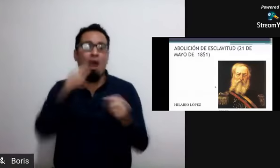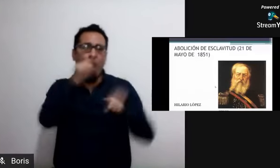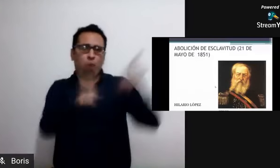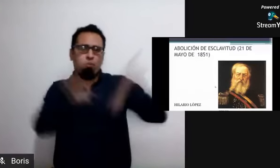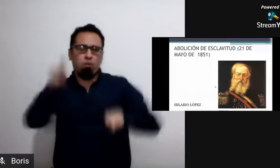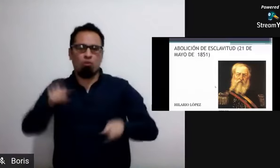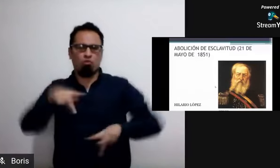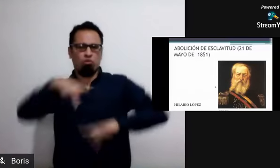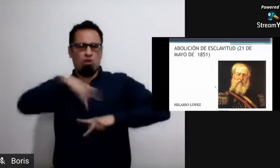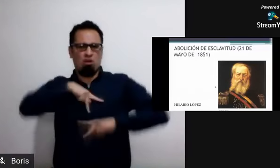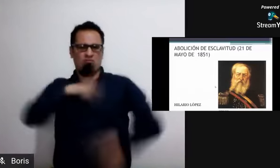Europa